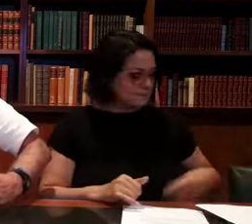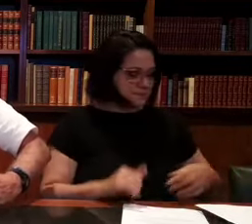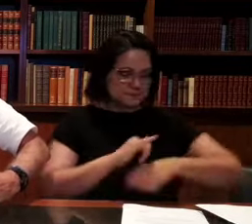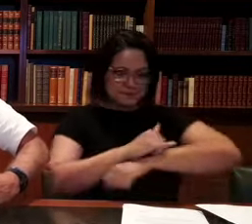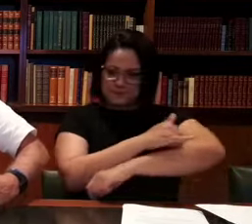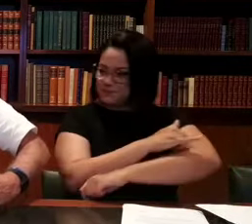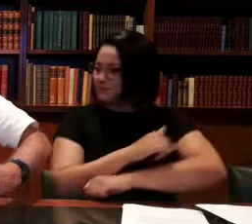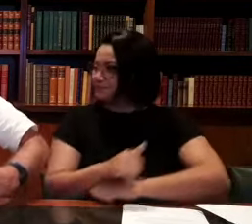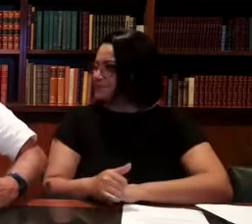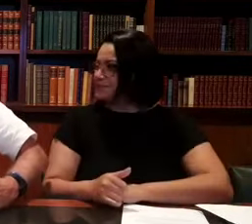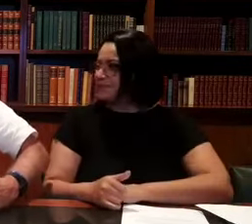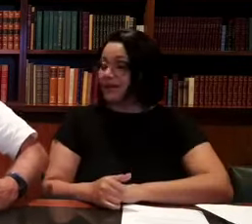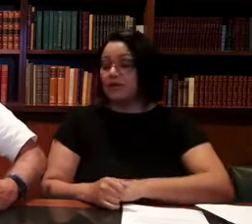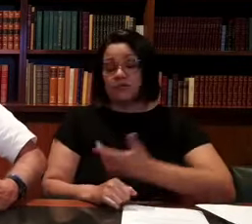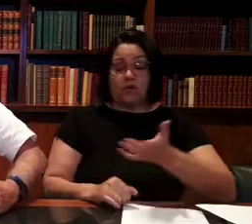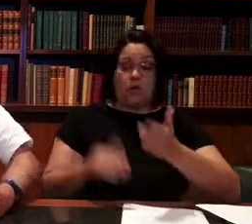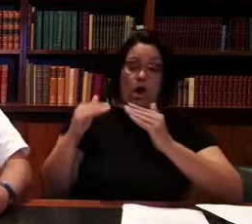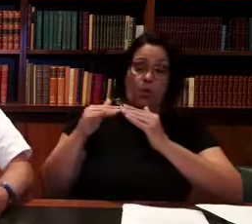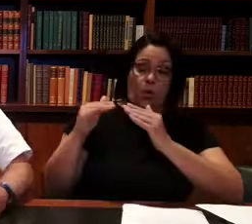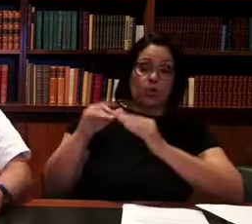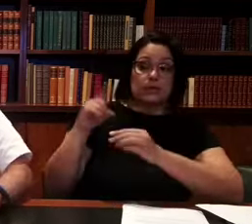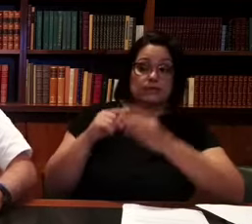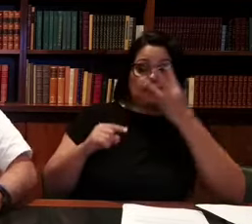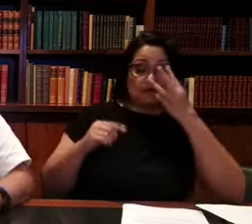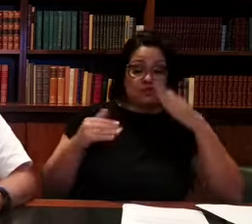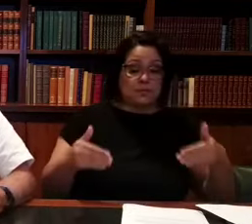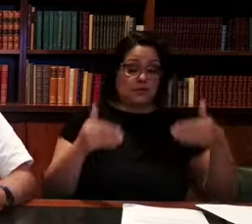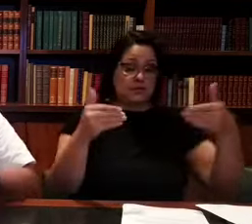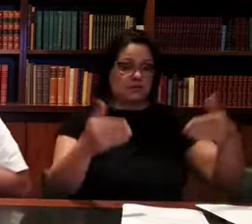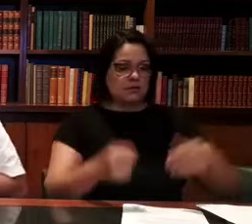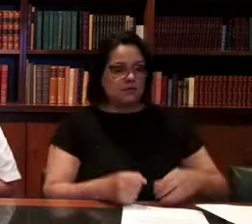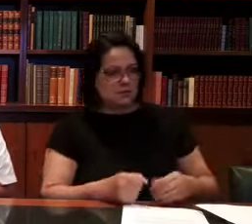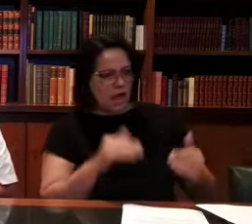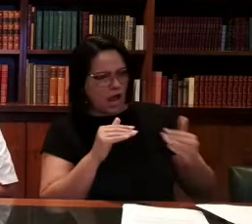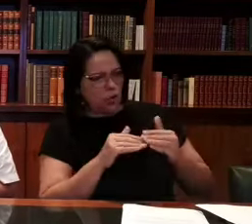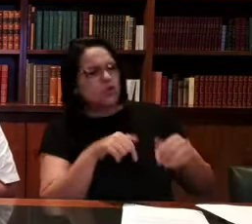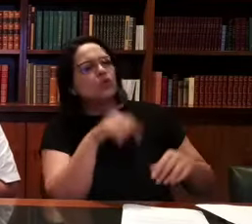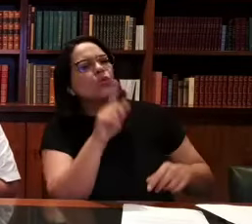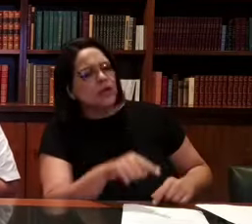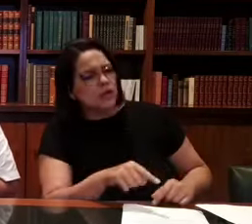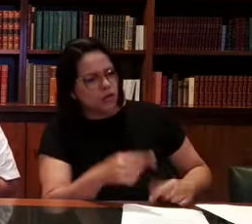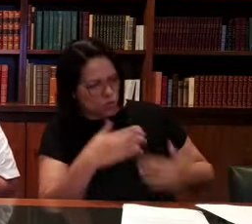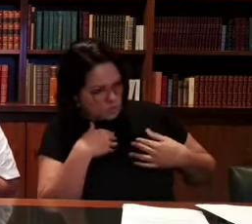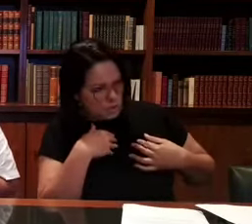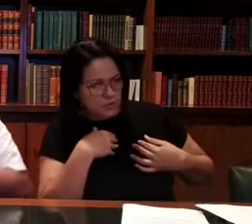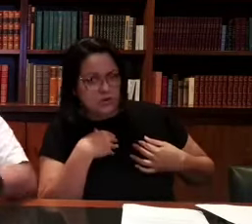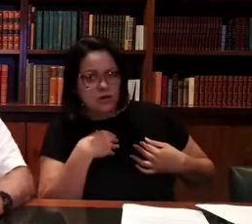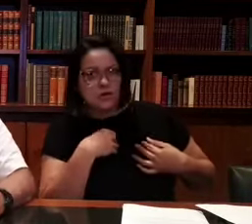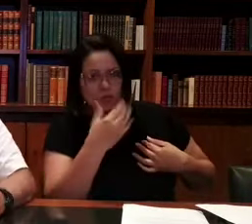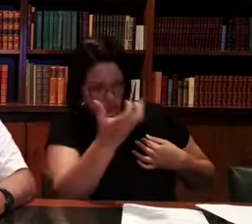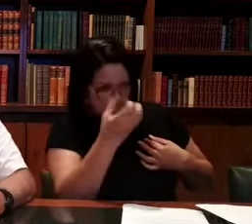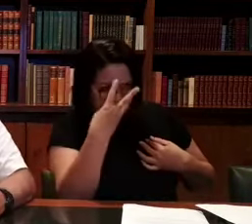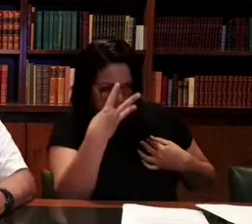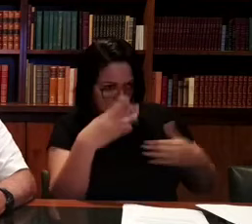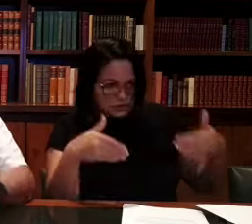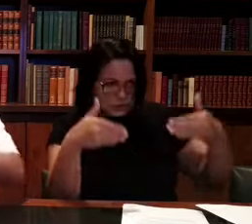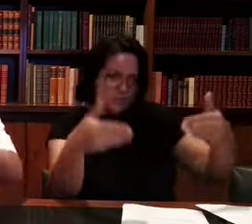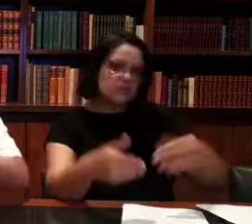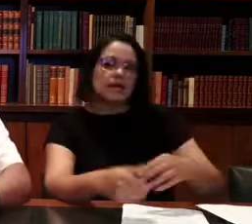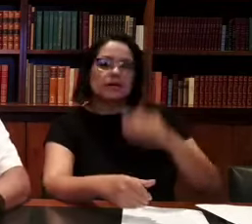o acordo e nós temos três Ministérios falei a coisa com quem mesmo é mas eu te dou três meses e